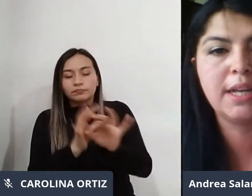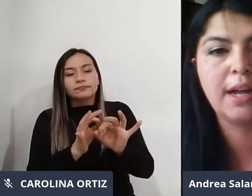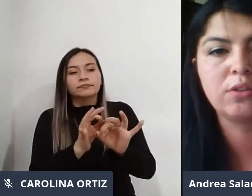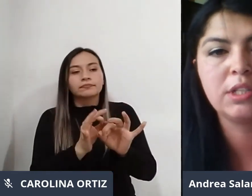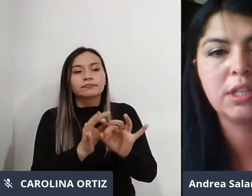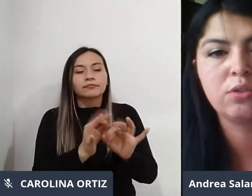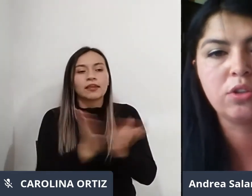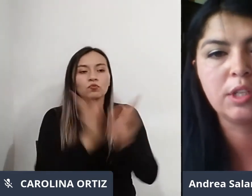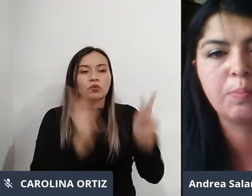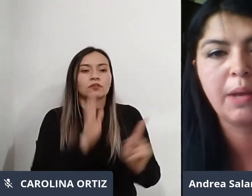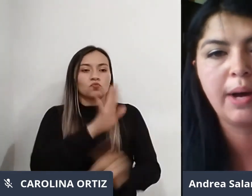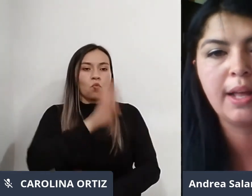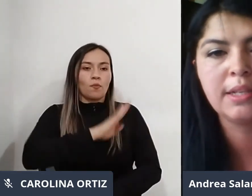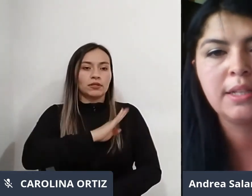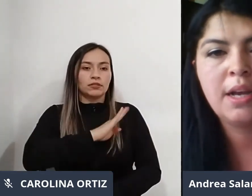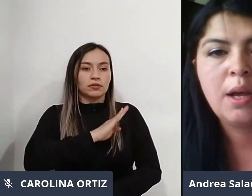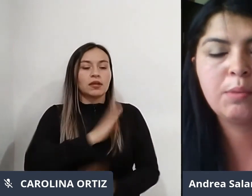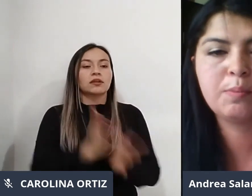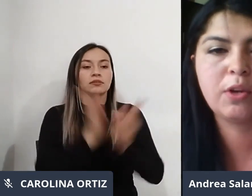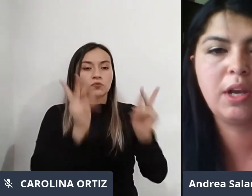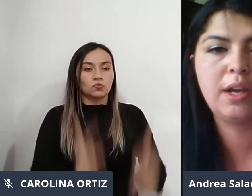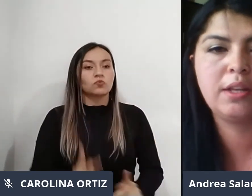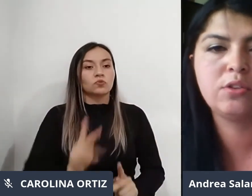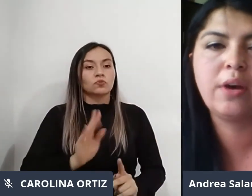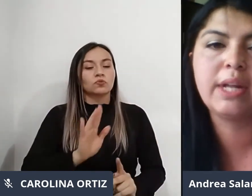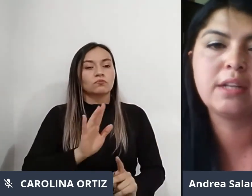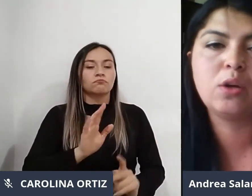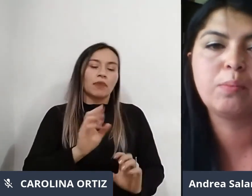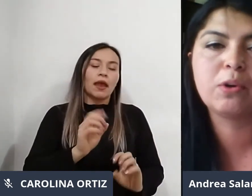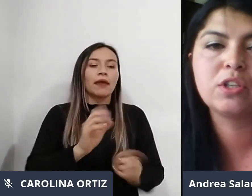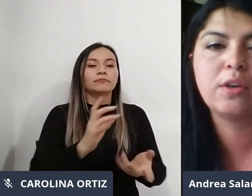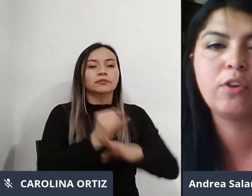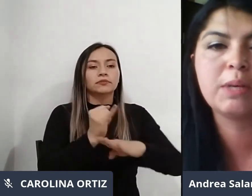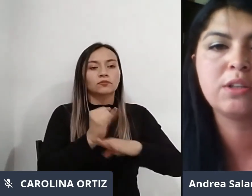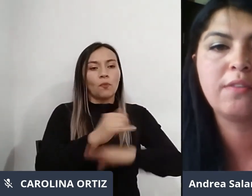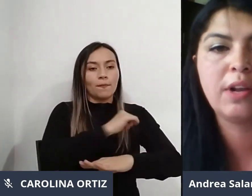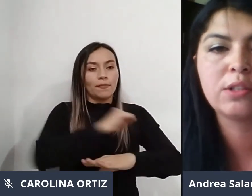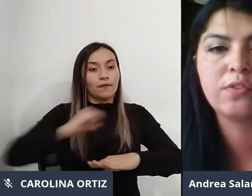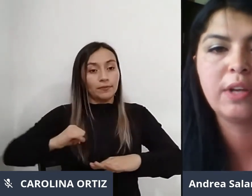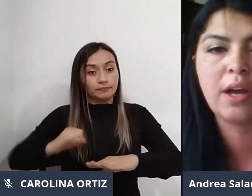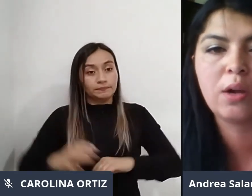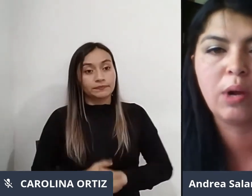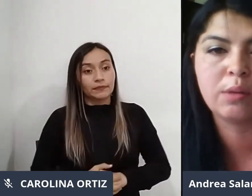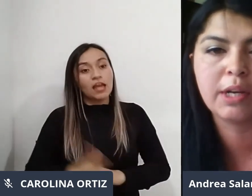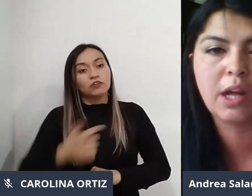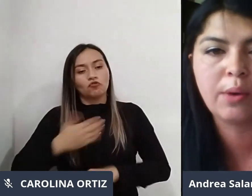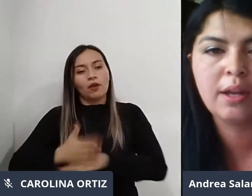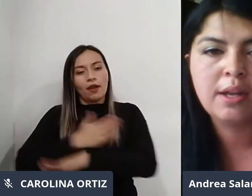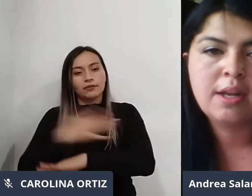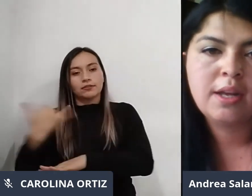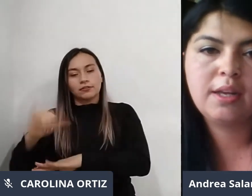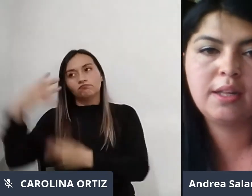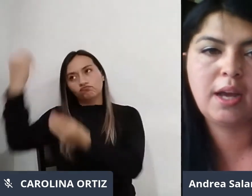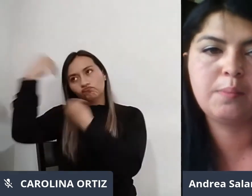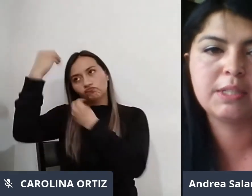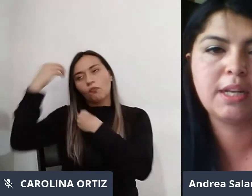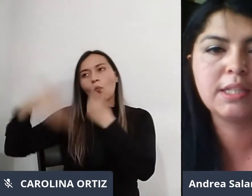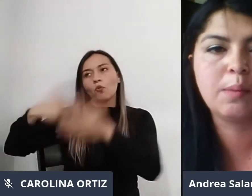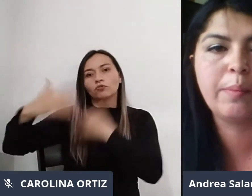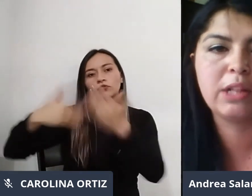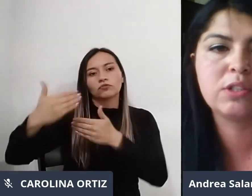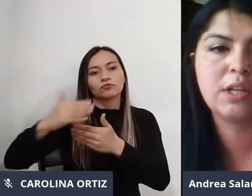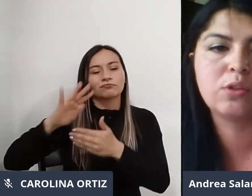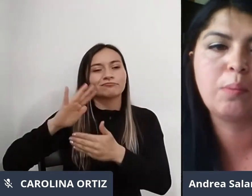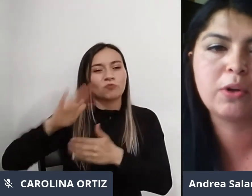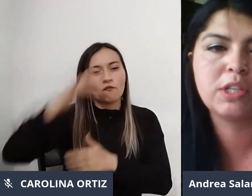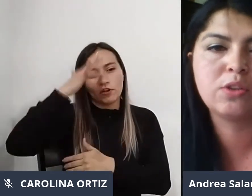en bachillerato en instituciones privadas, pues porque yo ya había tenido un proceso de formación en filosofía del cual no me gradué, y de ahí pues que en